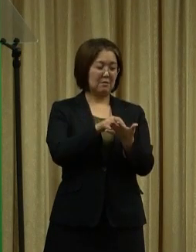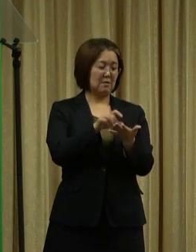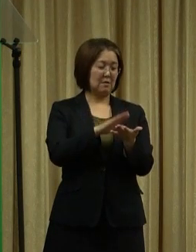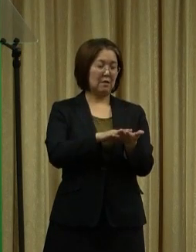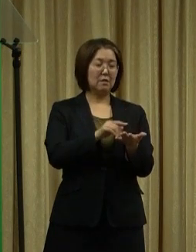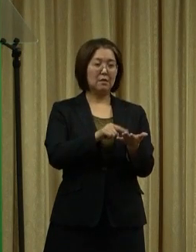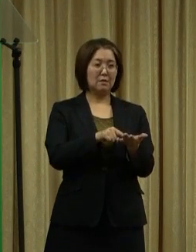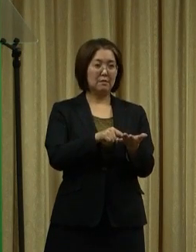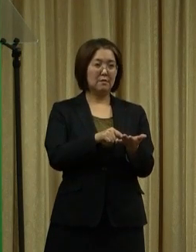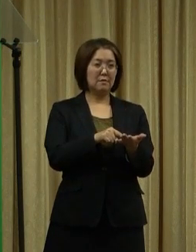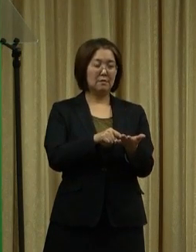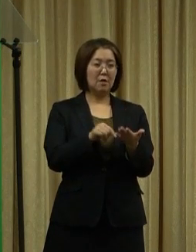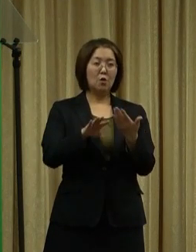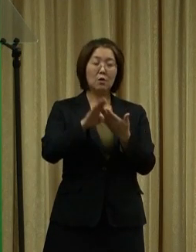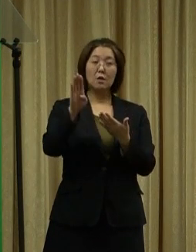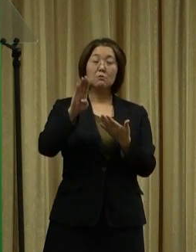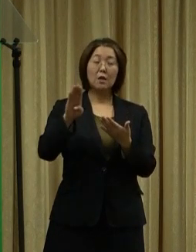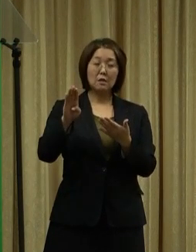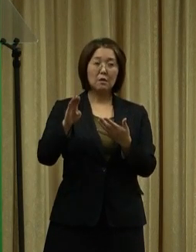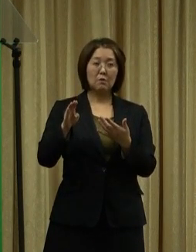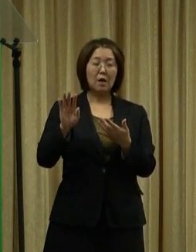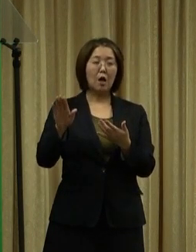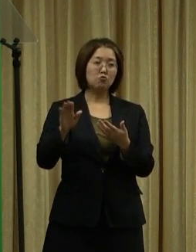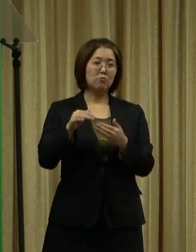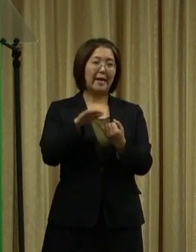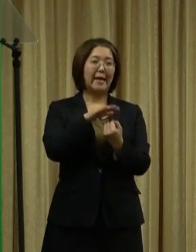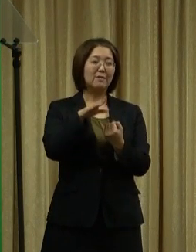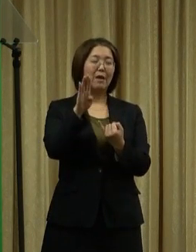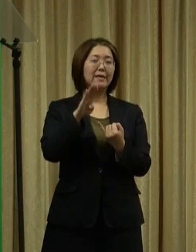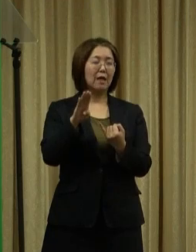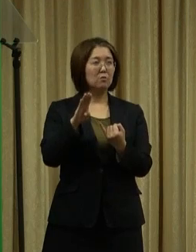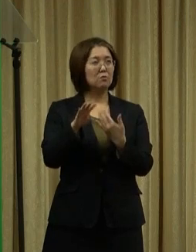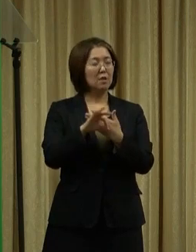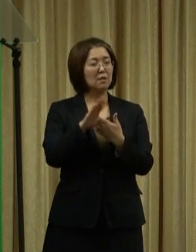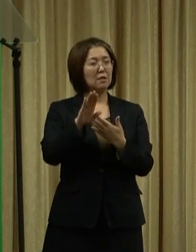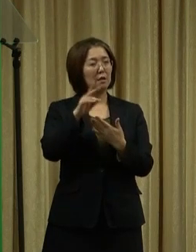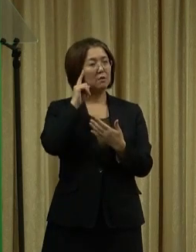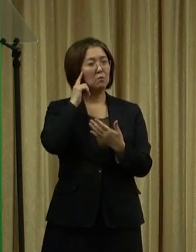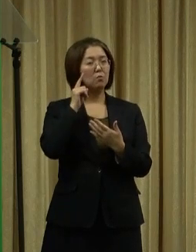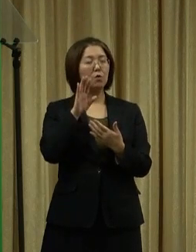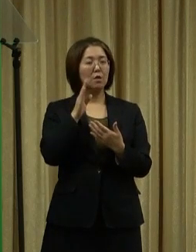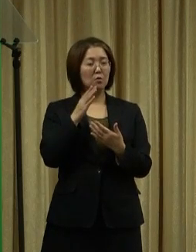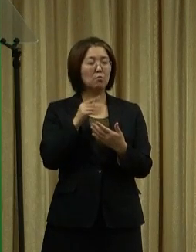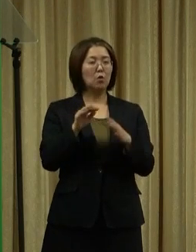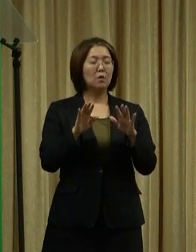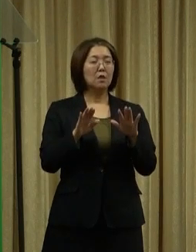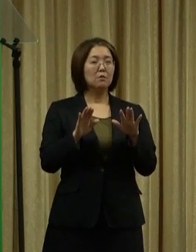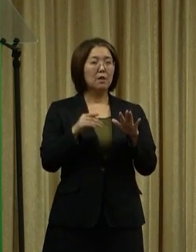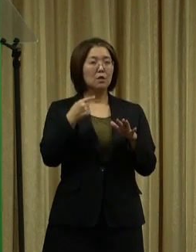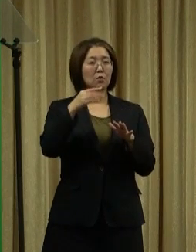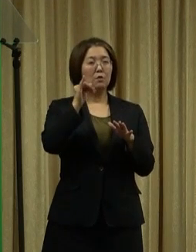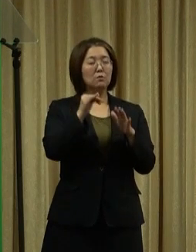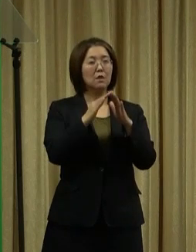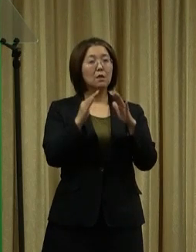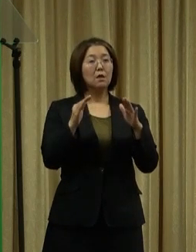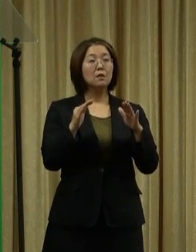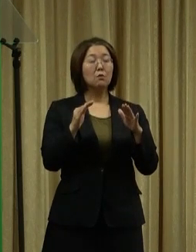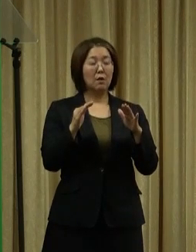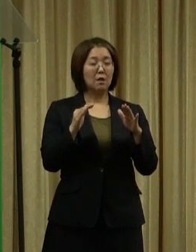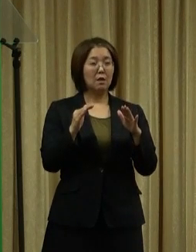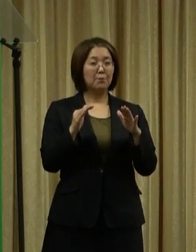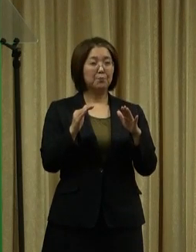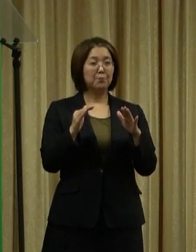ありました。まあ、他県ではそういう例が、まあ、愛媛県の例が出ておりましたね。であれです、今あの教育委員会にはこの、